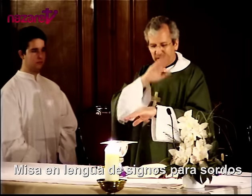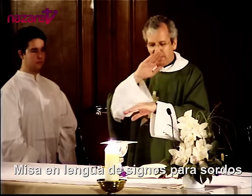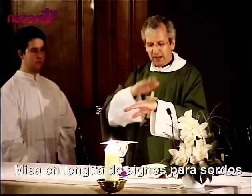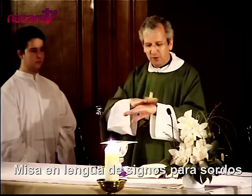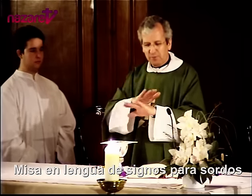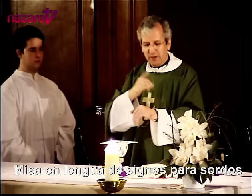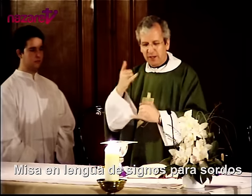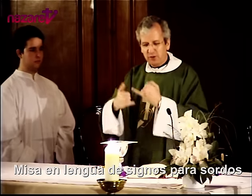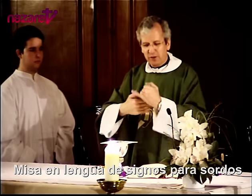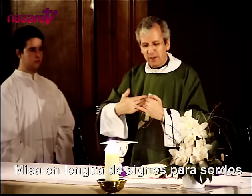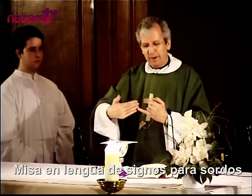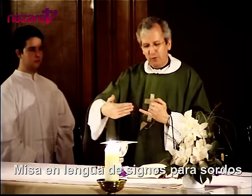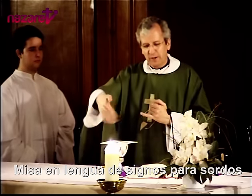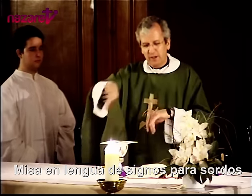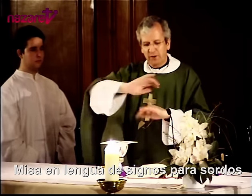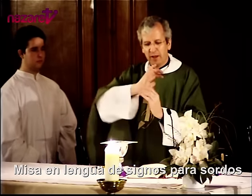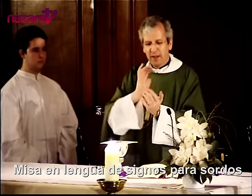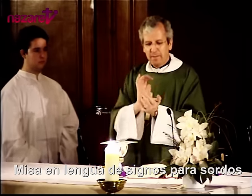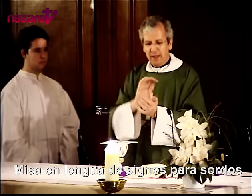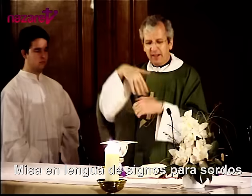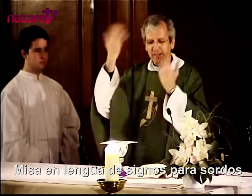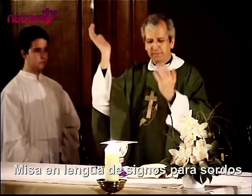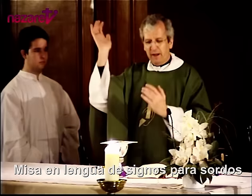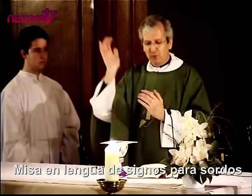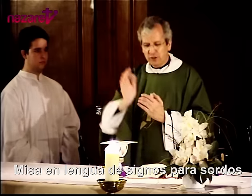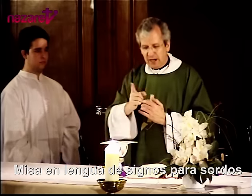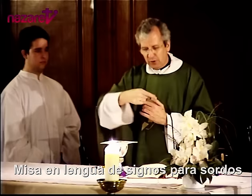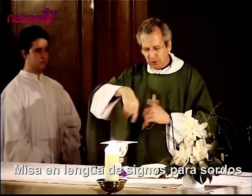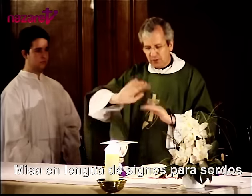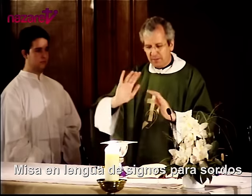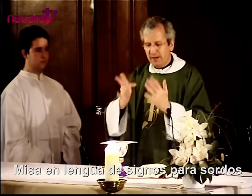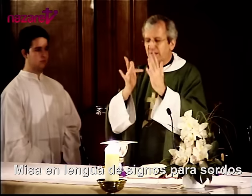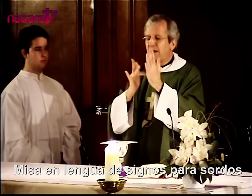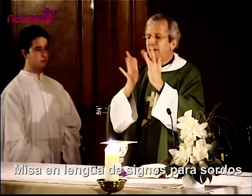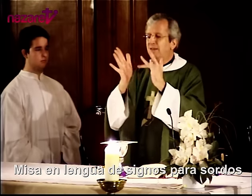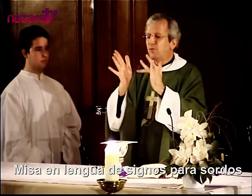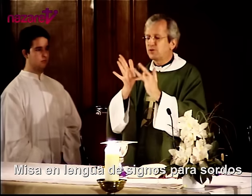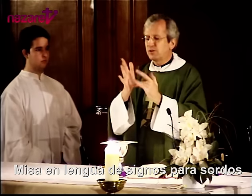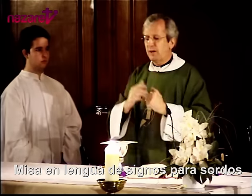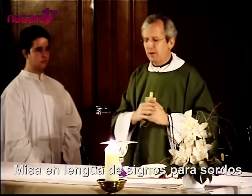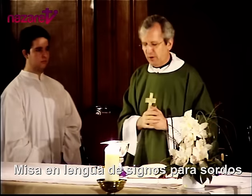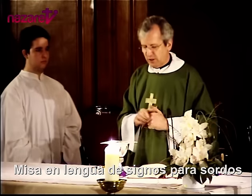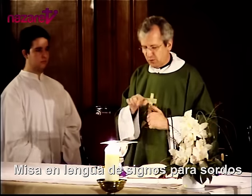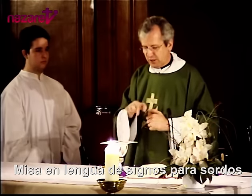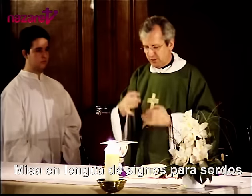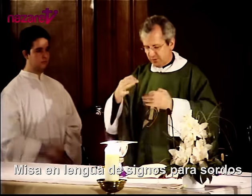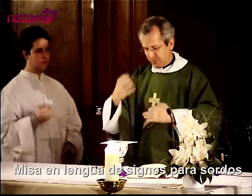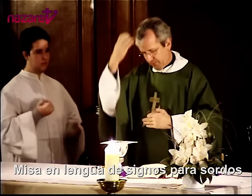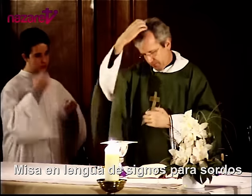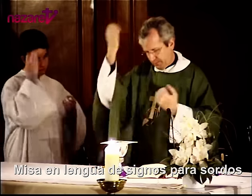pecado y protegidos de toda perturbación, mientras esperamos la gloriosa venida de nuestro Salvador Jesucristo. Tuyo es el